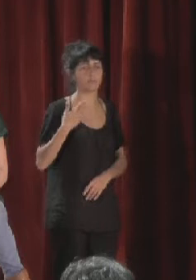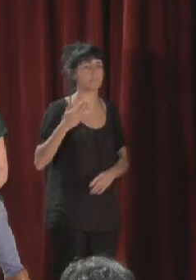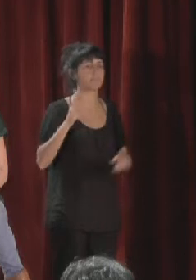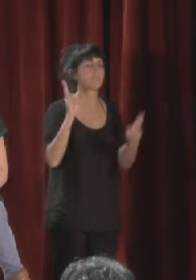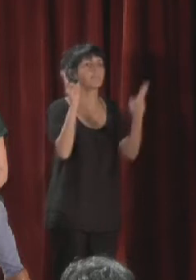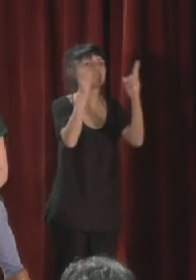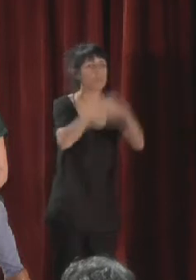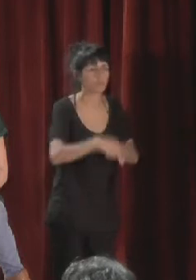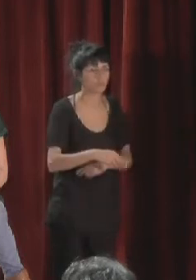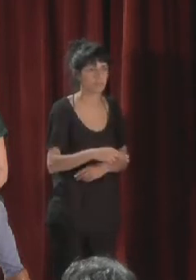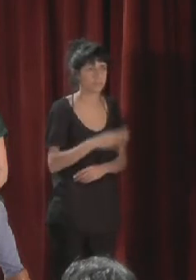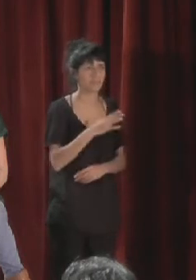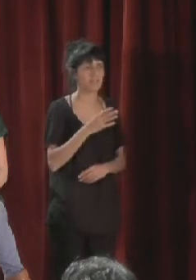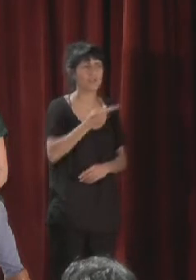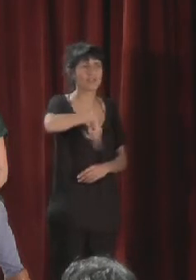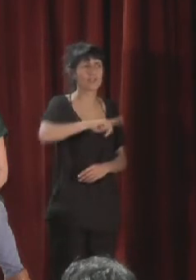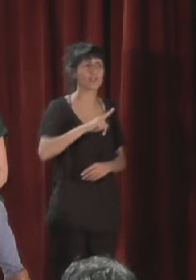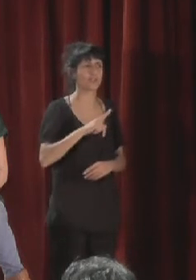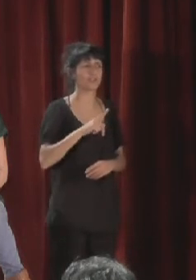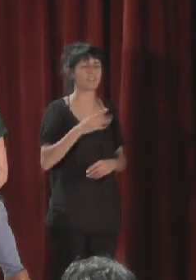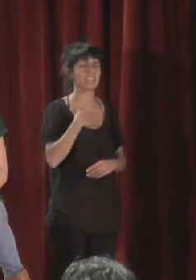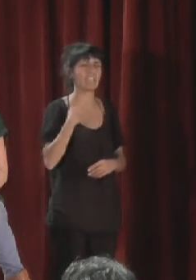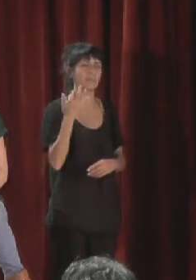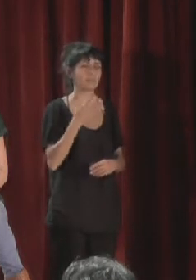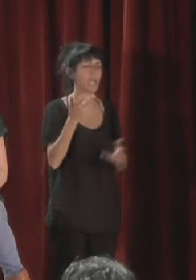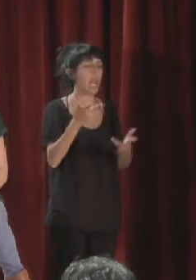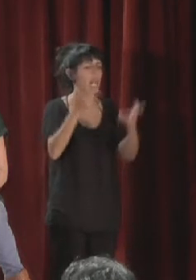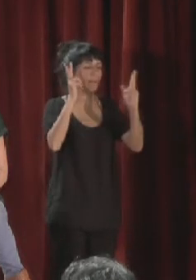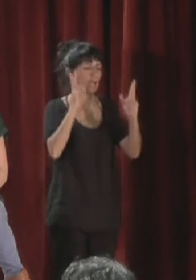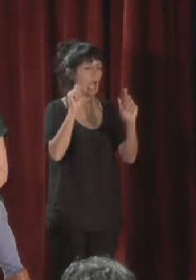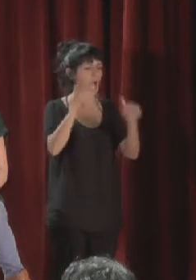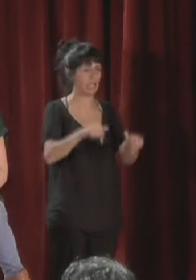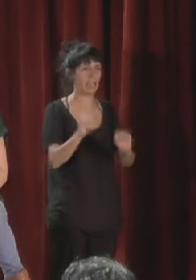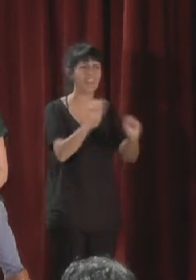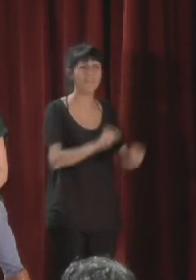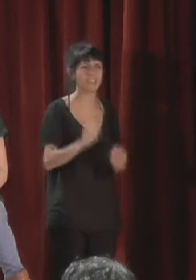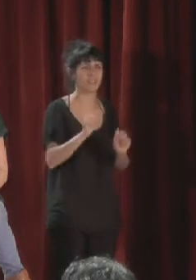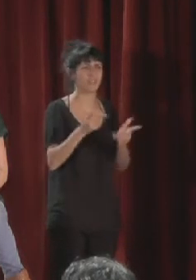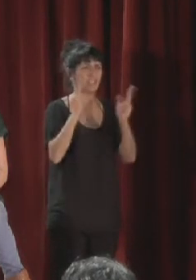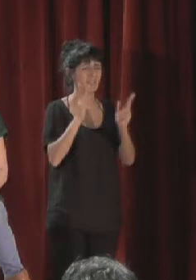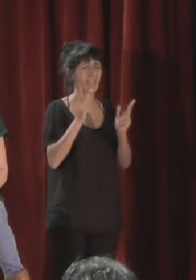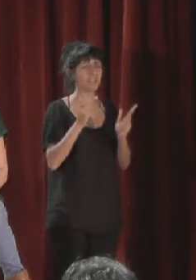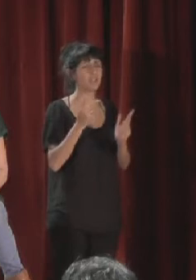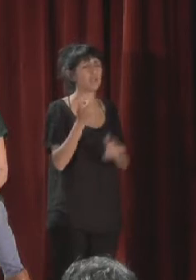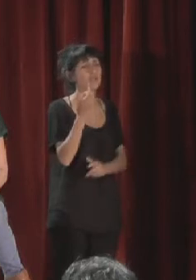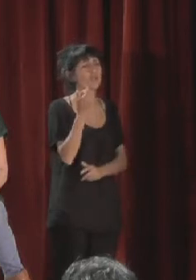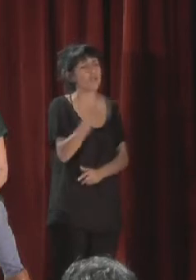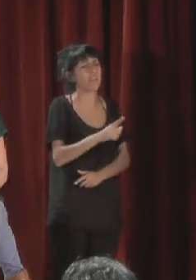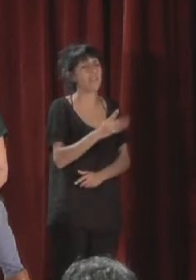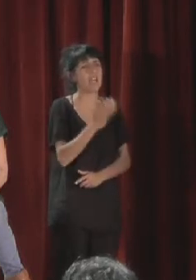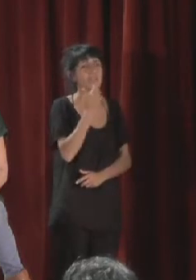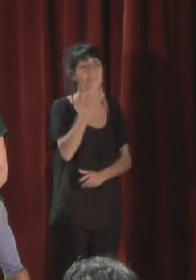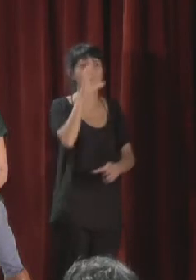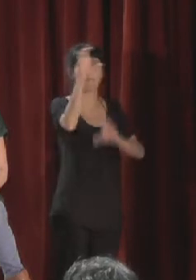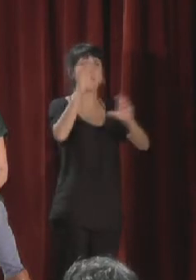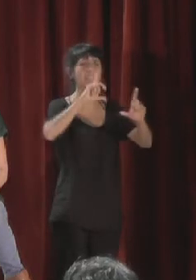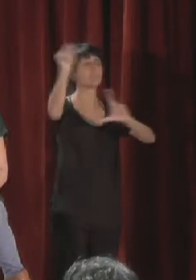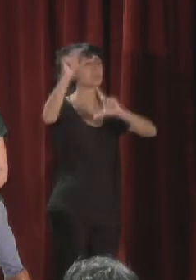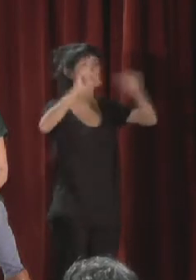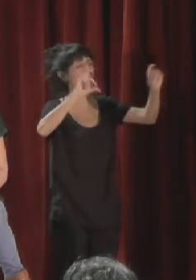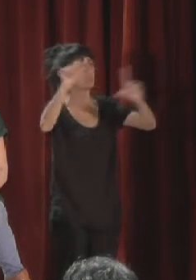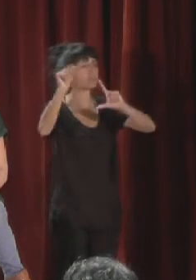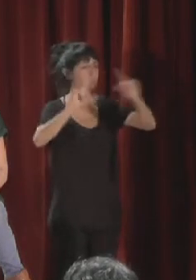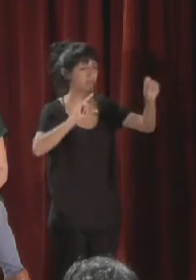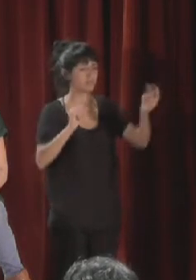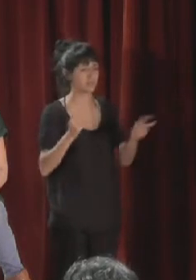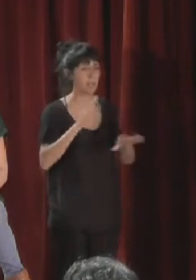a liberdade aquí, donde estamos. Non temos que irnos a outros países cando temos casos aquí mesmo como o de